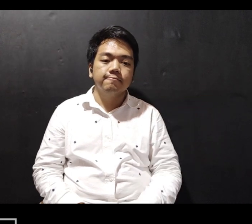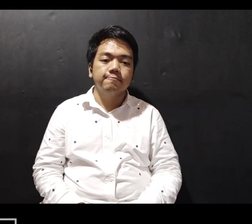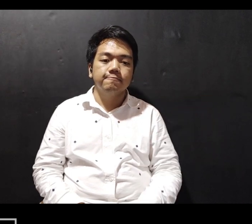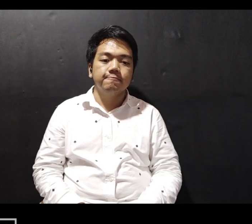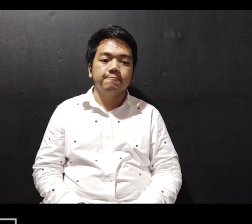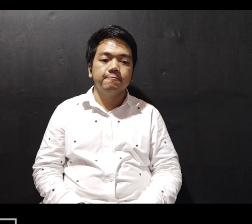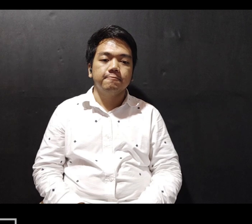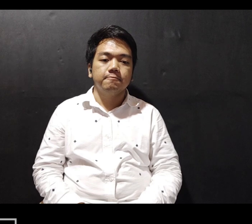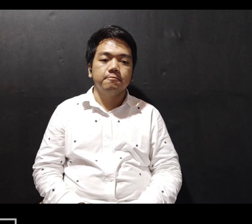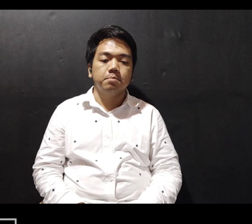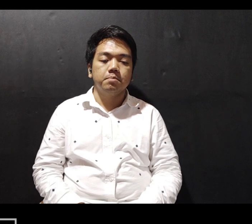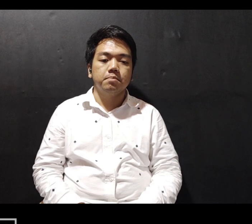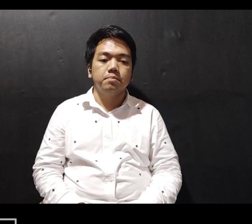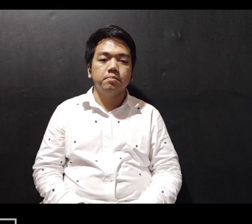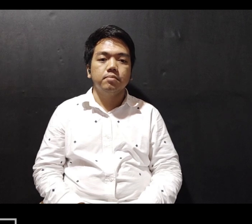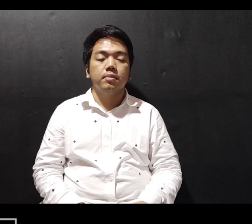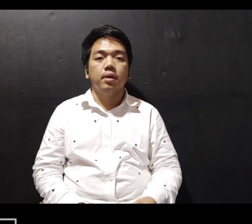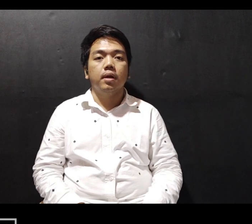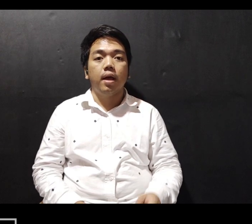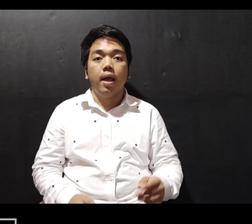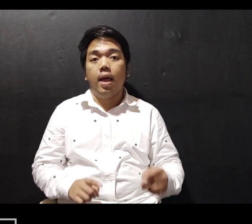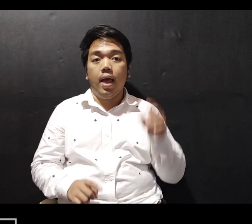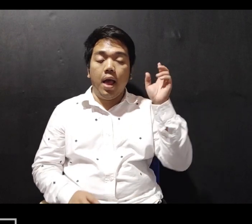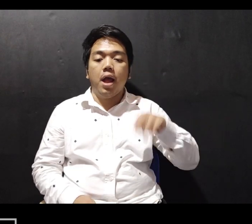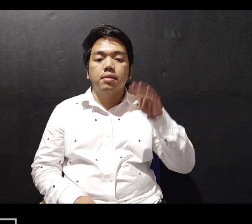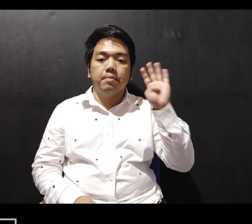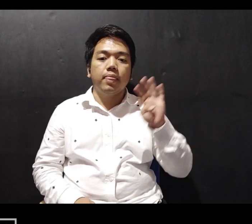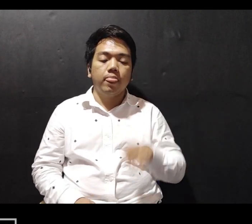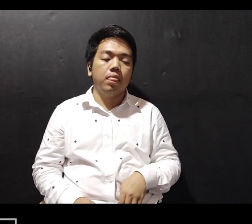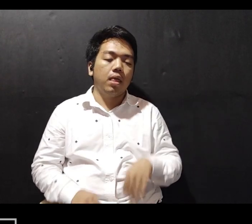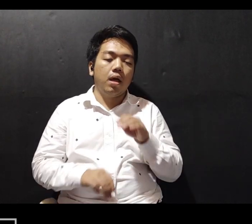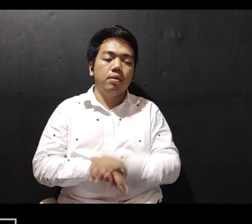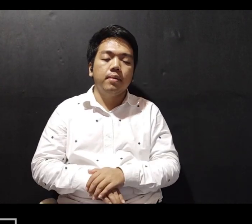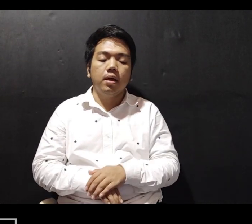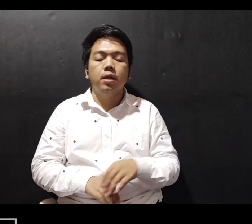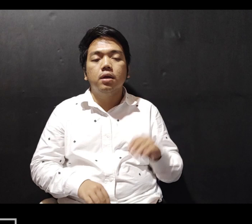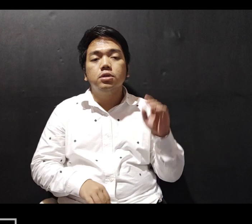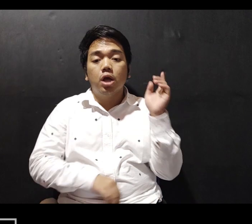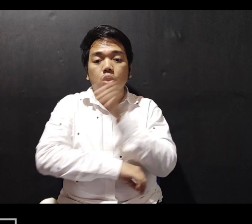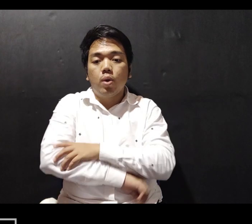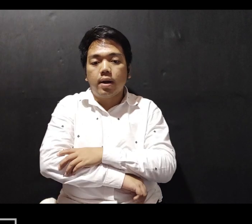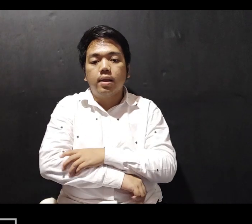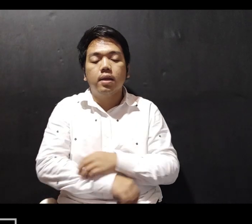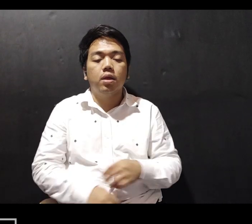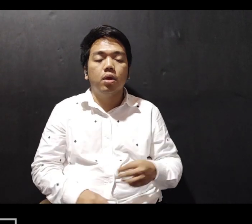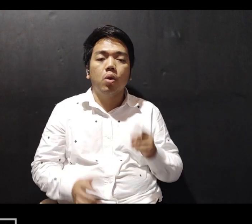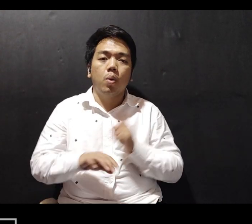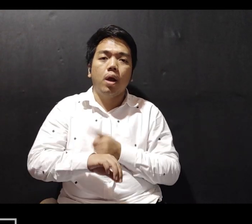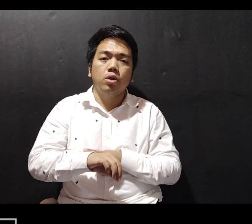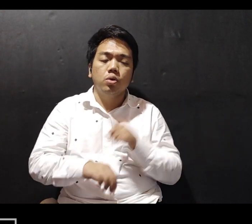mereka tentang kerajaan Allah. Pada suatu hari ketika Ia makan bersama-sama dengan